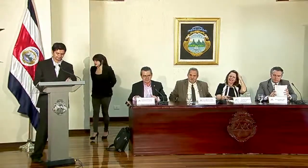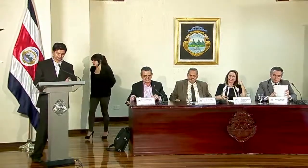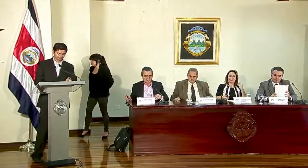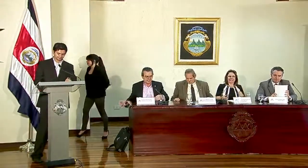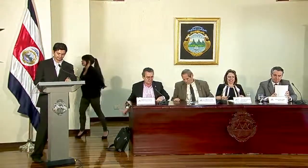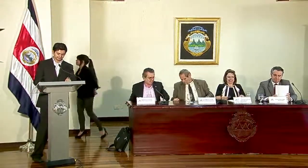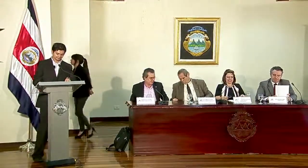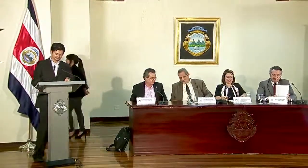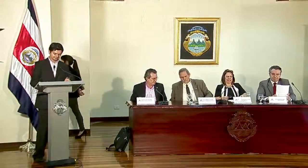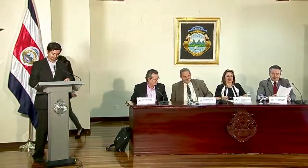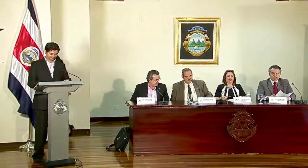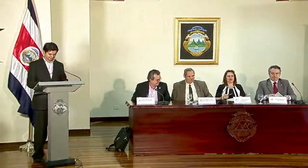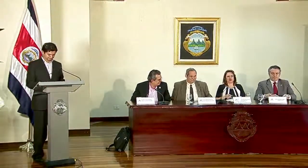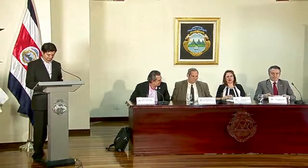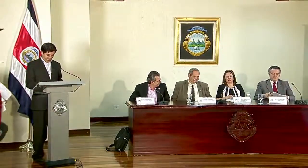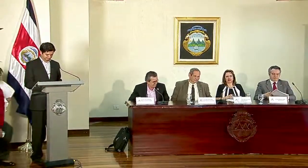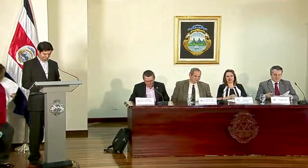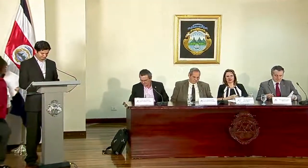Gracias.